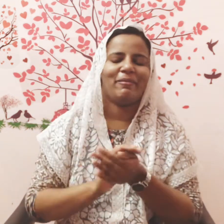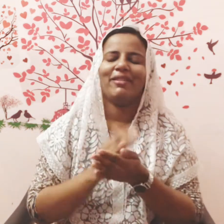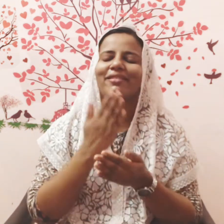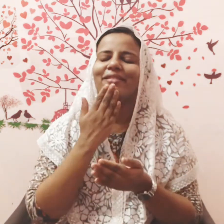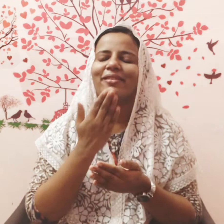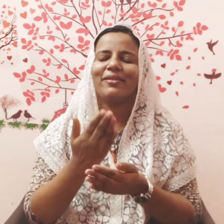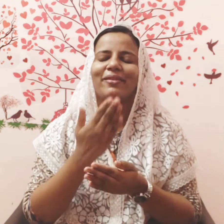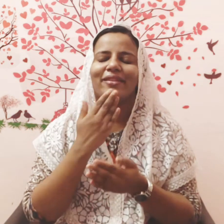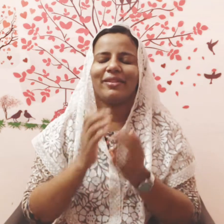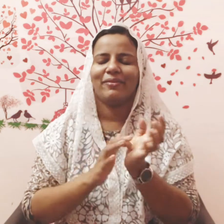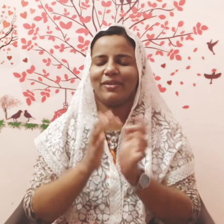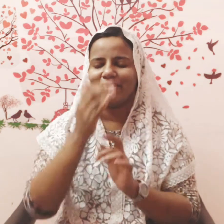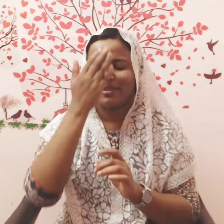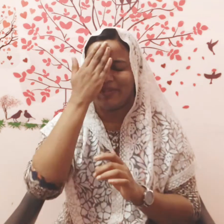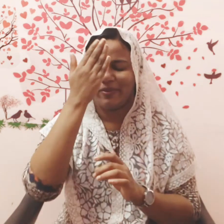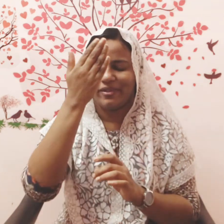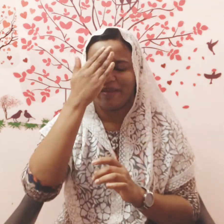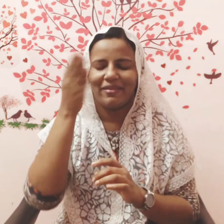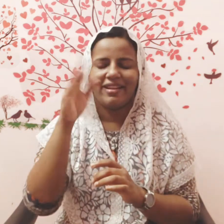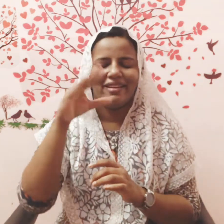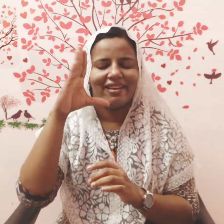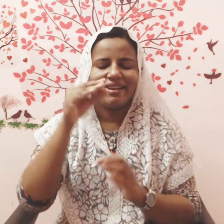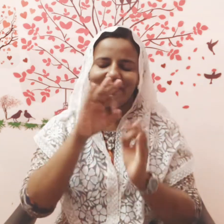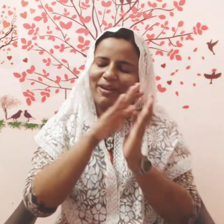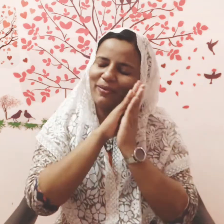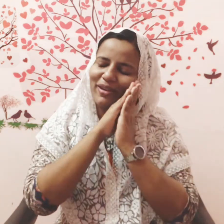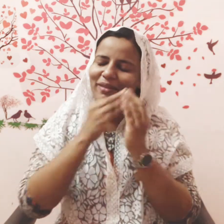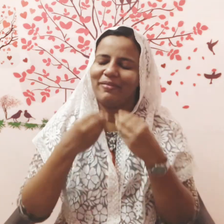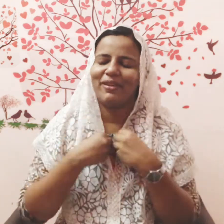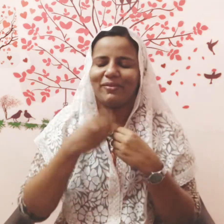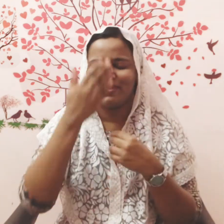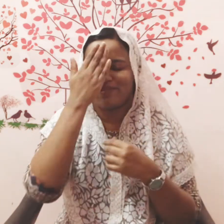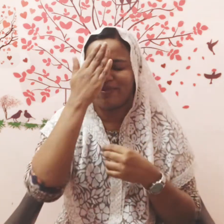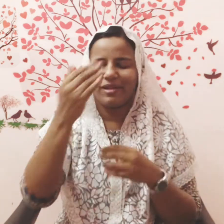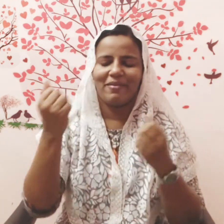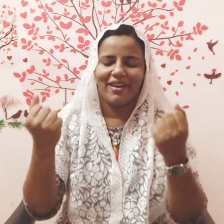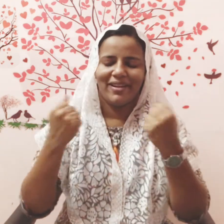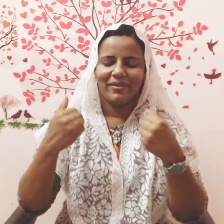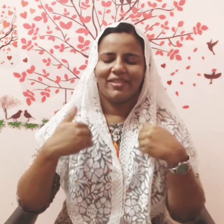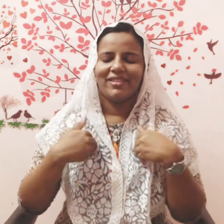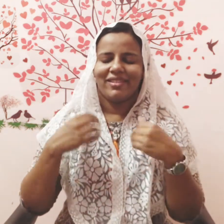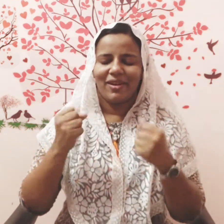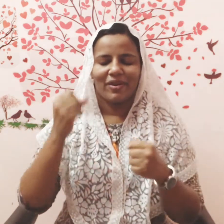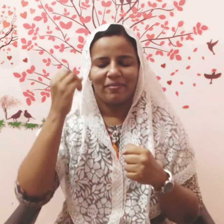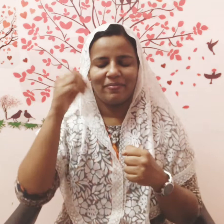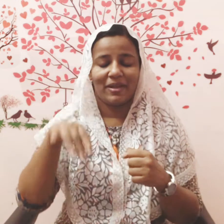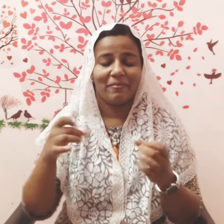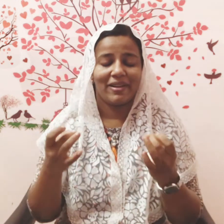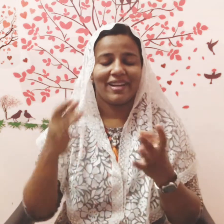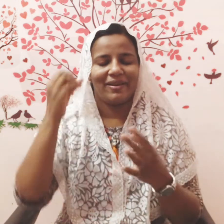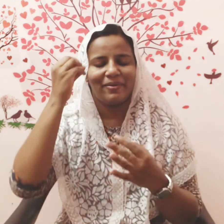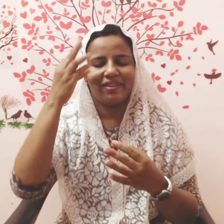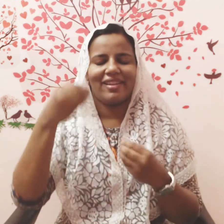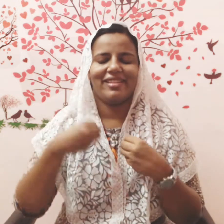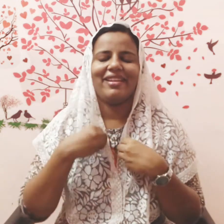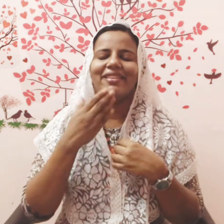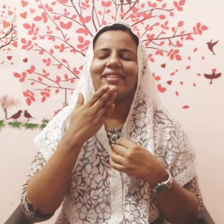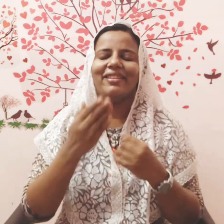കാത്തു പരിപാലിച്ചല്ലോ, നന്ദിയോടെ സ്തോത്രം. കഴിഞ്ഞ രാത്രി ഞങ്ങൾക്ക് നല്ല ഉറക്കം തന്നല്ലോ, നന്ദിയോടെ സ്തോത്രം. ആരോഗ്യത്തോടെ, സൗഖ്യത്തോടെ ഈ പ്രഭാതം ഞങ്ങളെ ഉണർത്തിയല്ലോ,